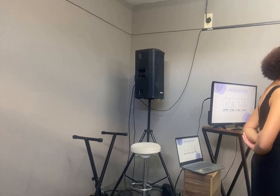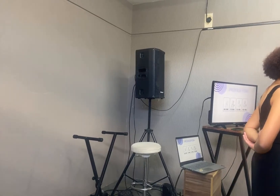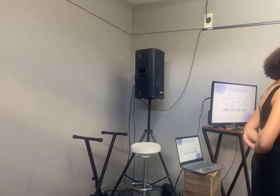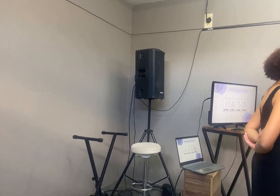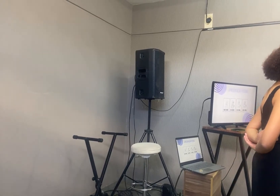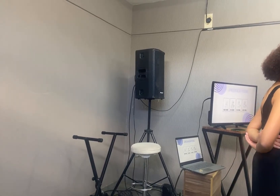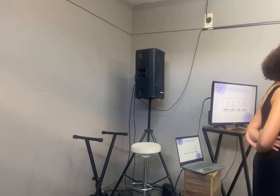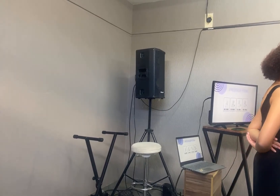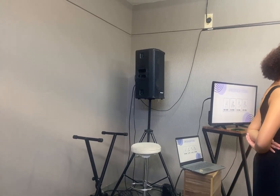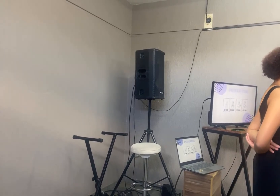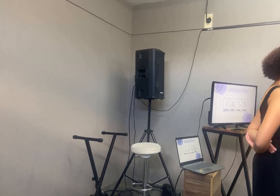Tá.